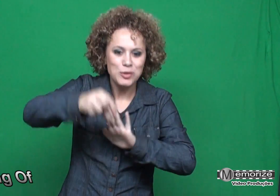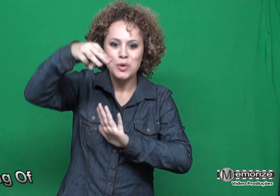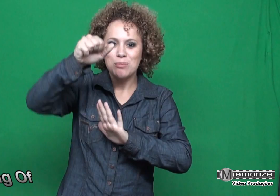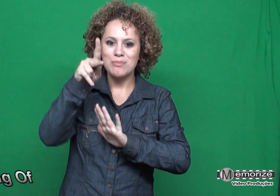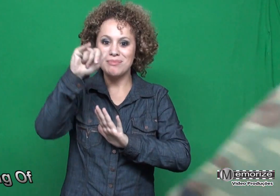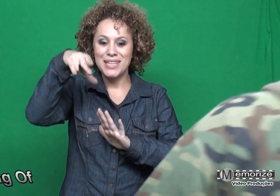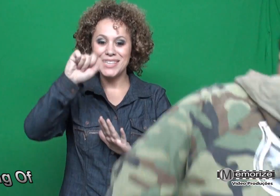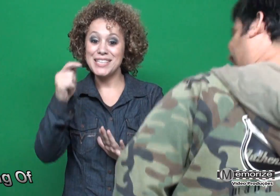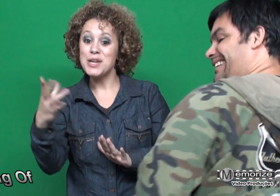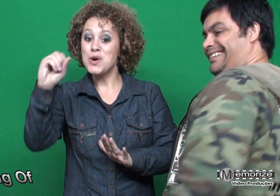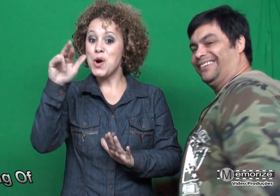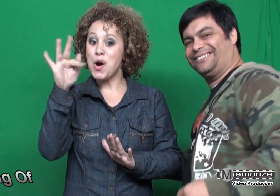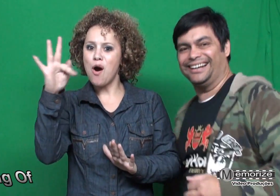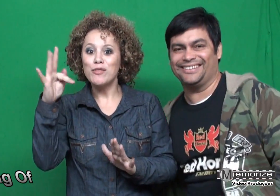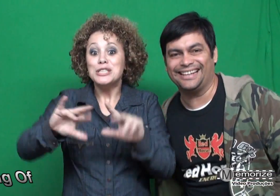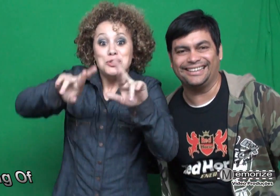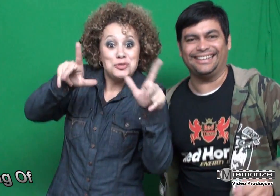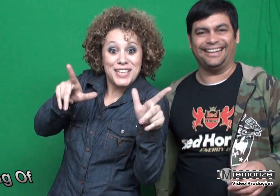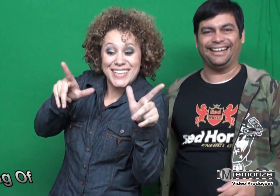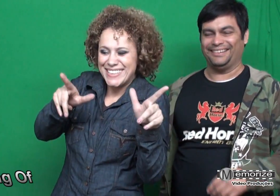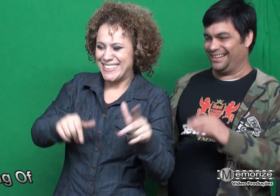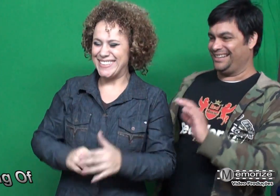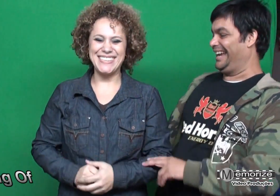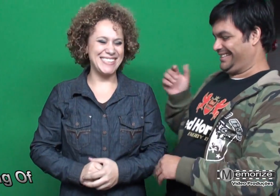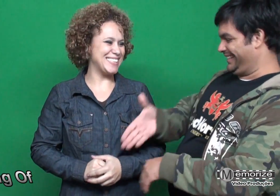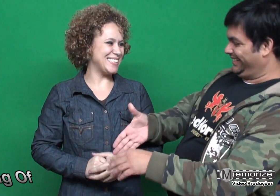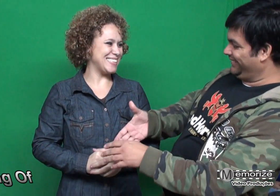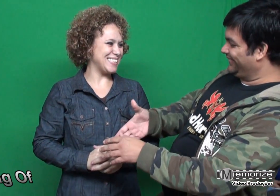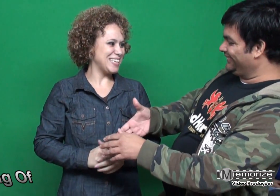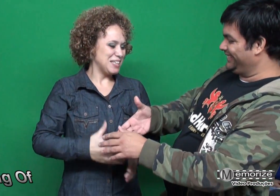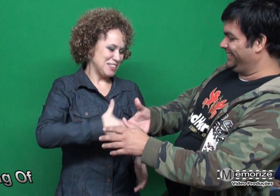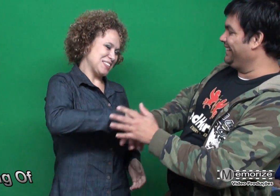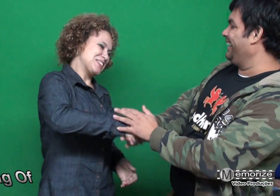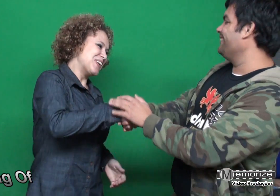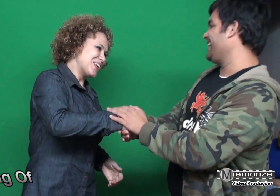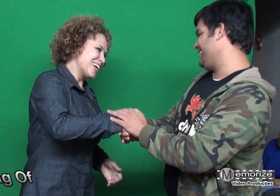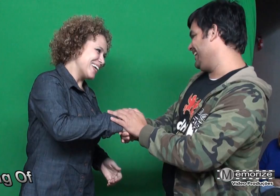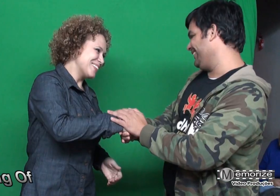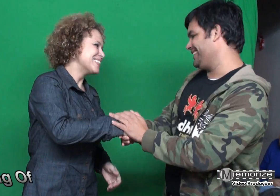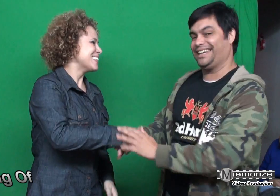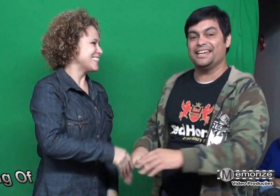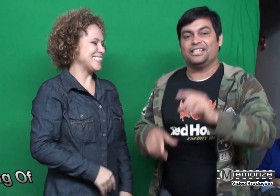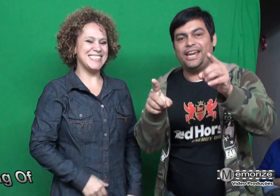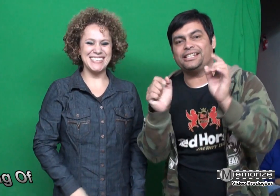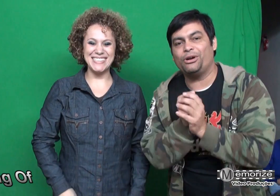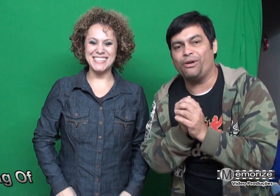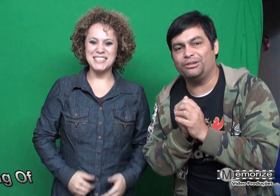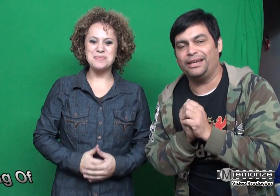diferente. Opa, deixa eu entrar aqui. Chega. Tudo bom, Guti? Tudo bom, é um prazer ter você aqui. Gente, esse é o quadro Making